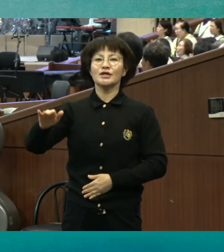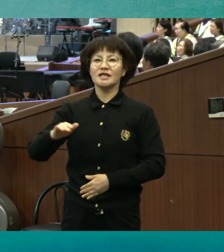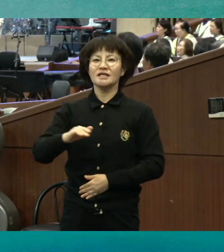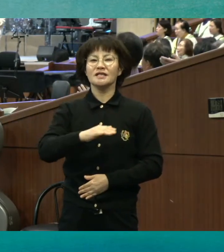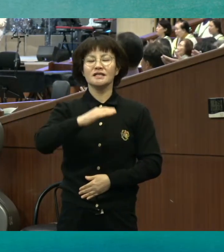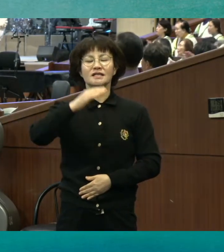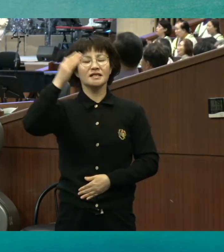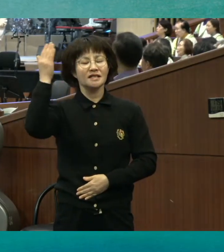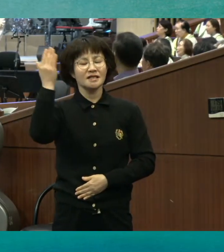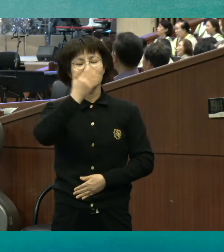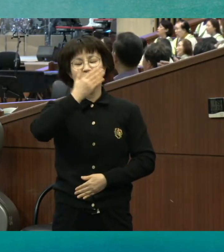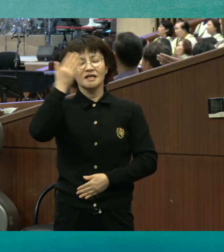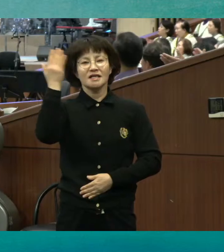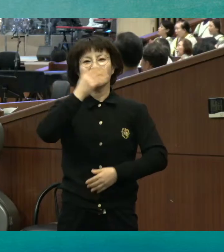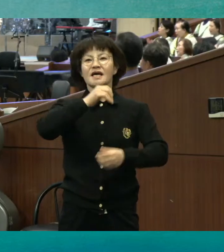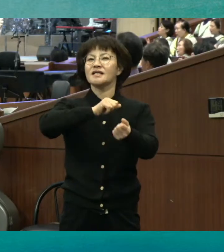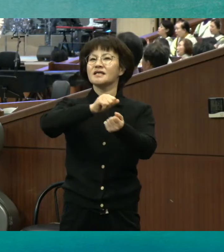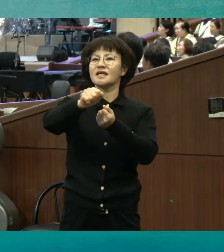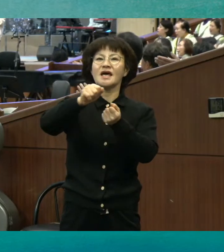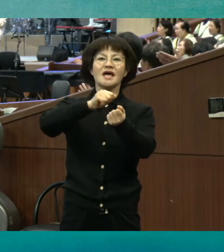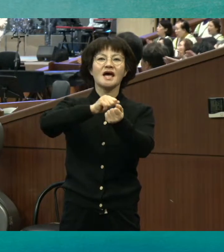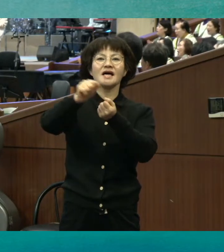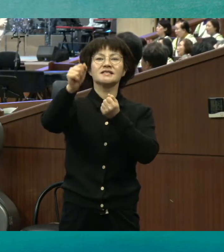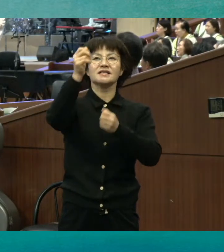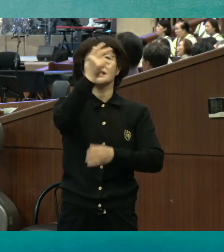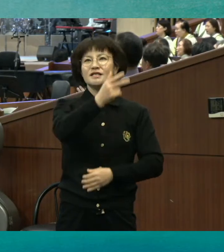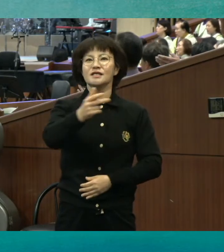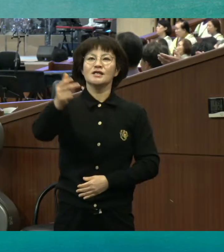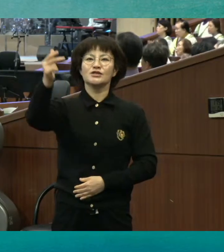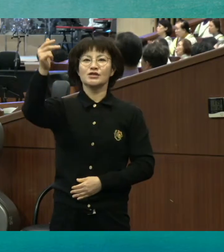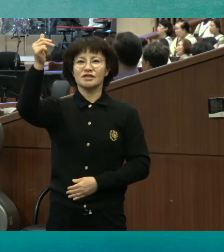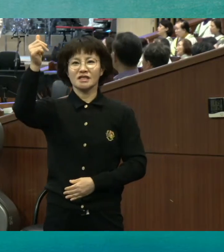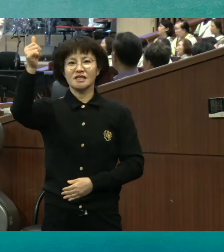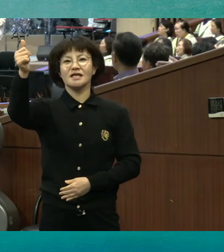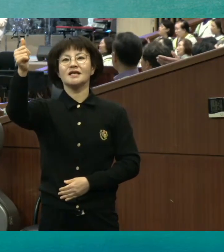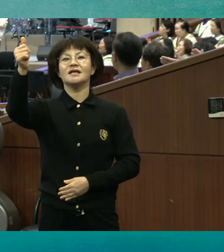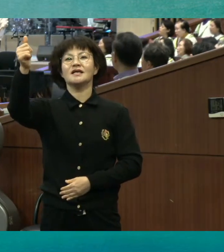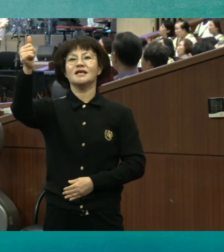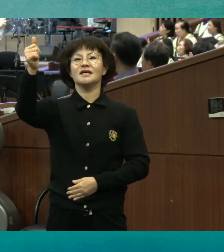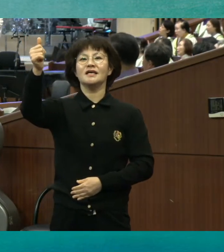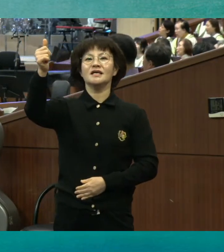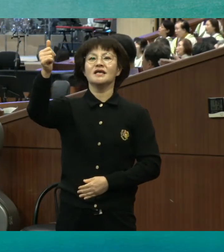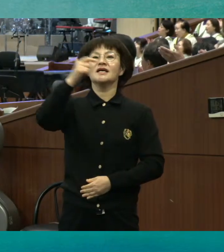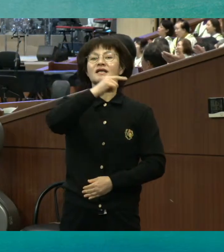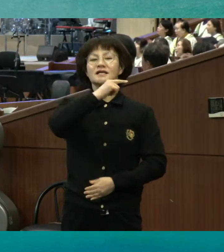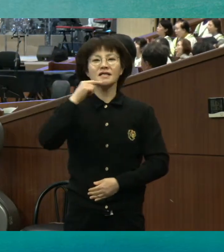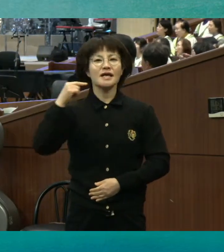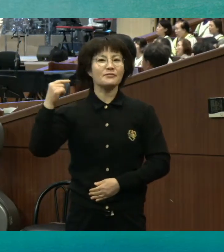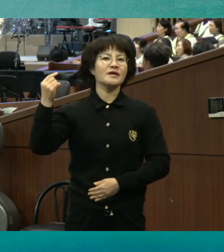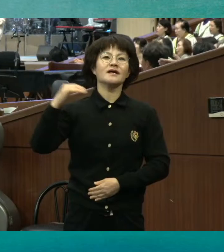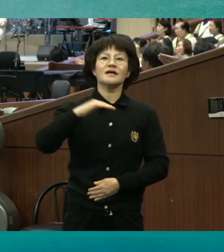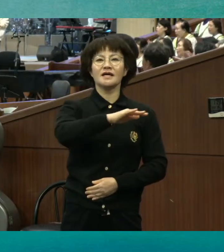우리를 깨끗게 하시는 주시니 그의